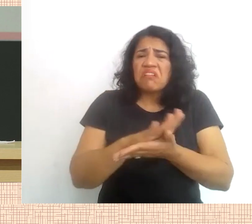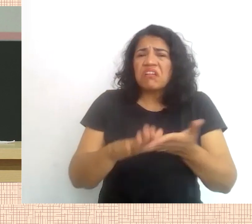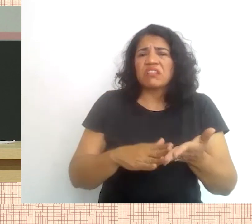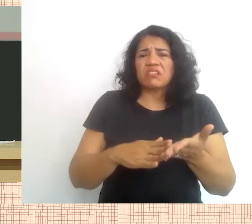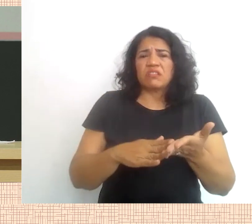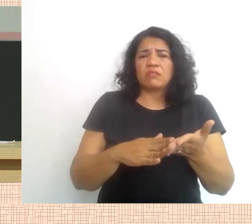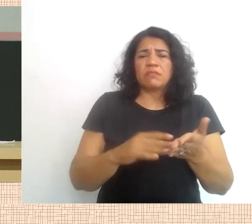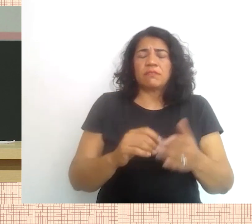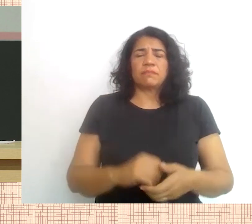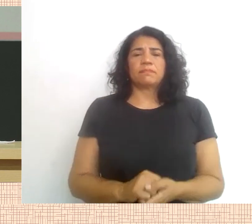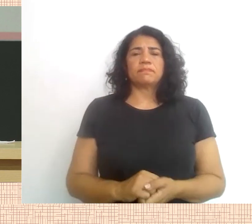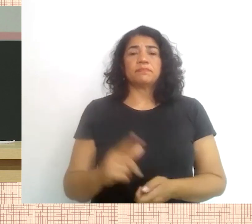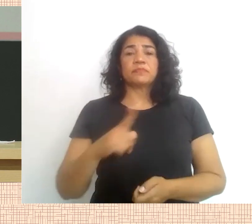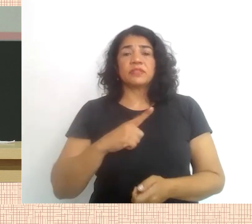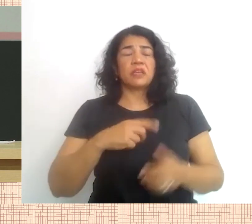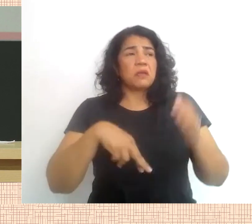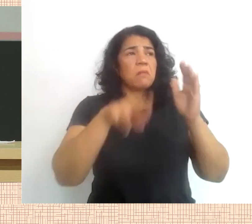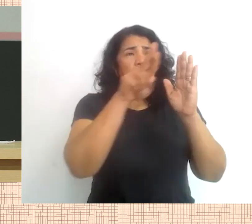não é?